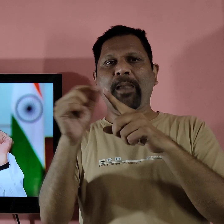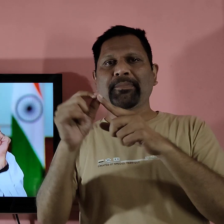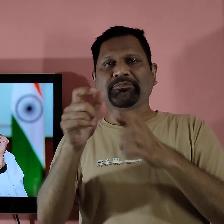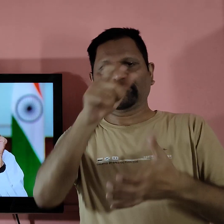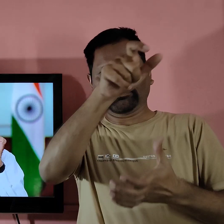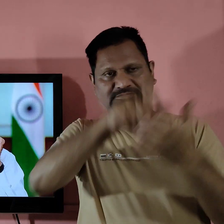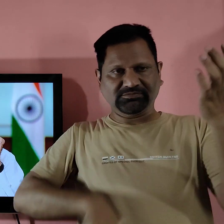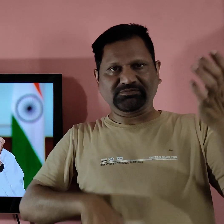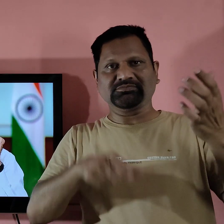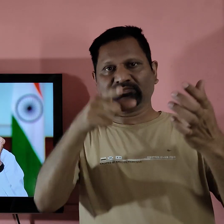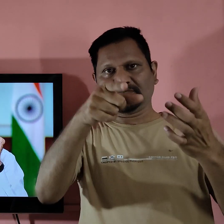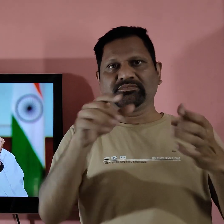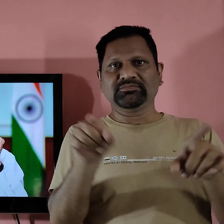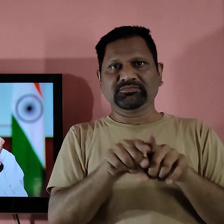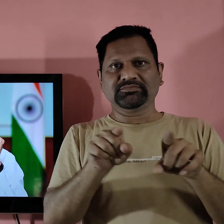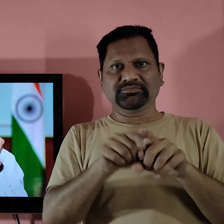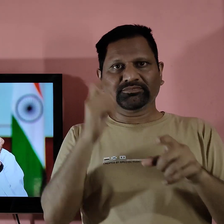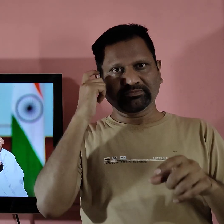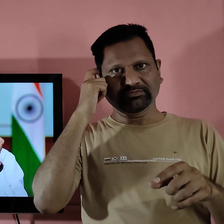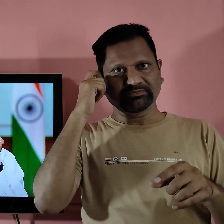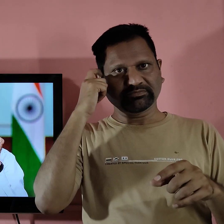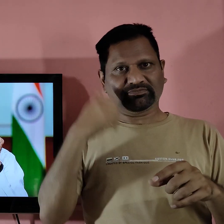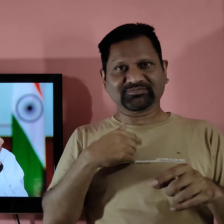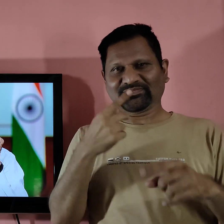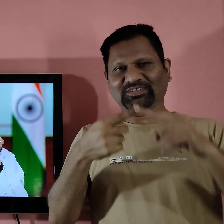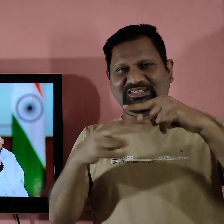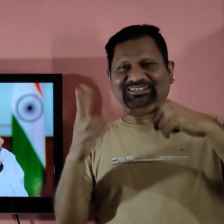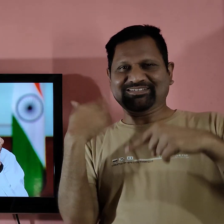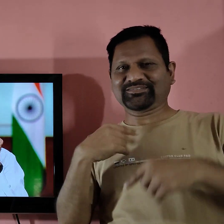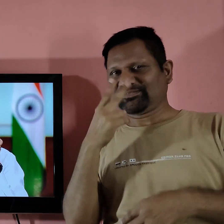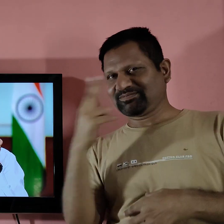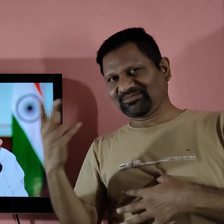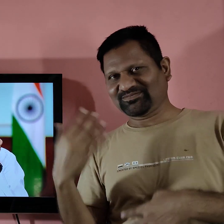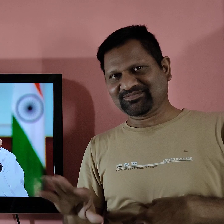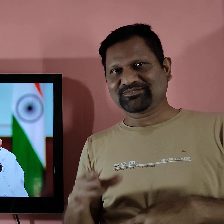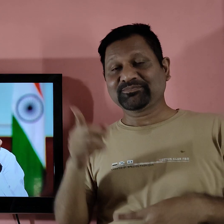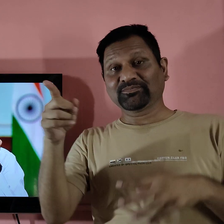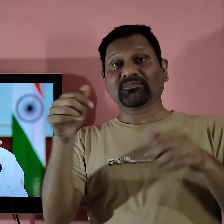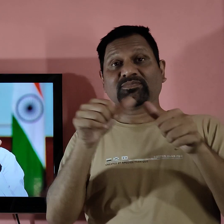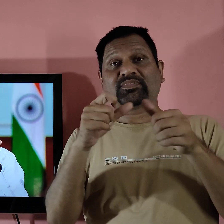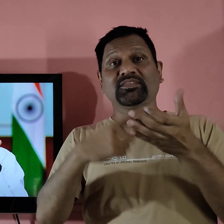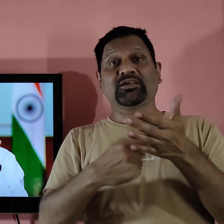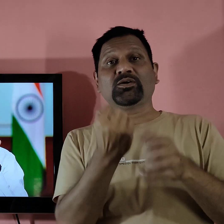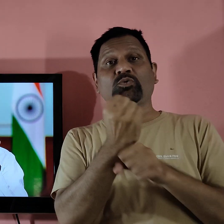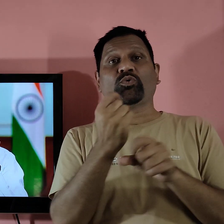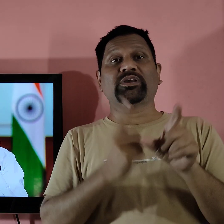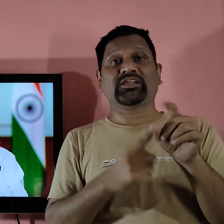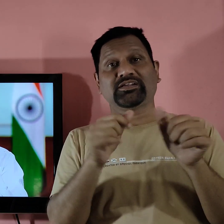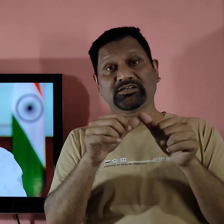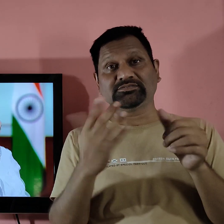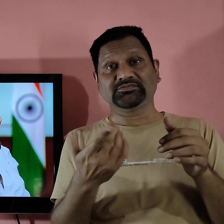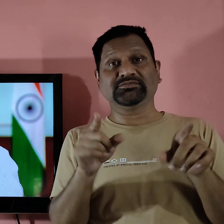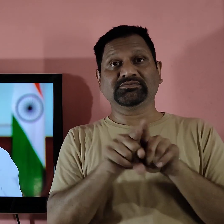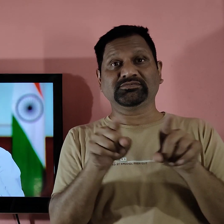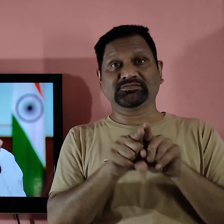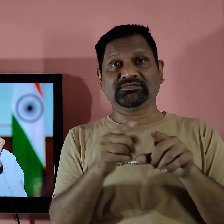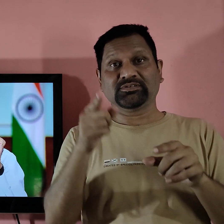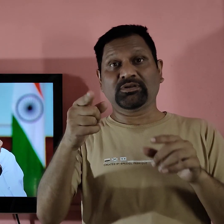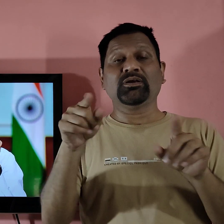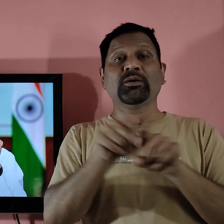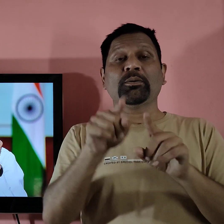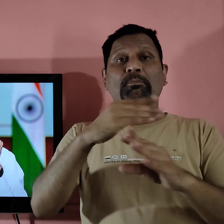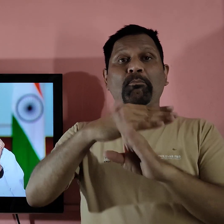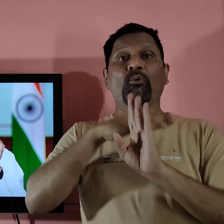मैंने अभी एक टीवी के अंदर एक किसी कलाकार का देखा था, उसने आरोग्य सेतु मोबाइल ऐप को बॉडीगार्ड कहा